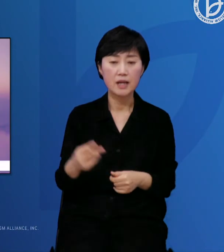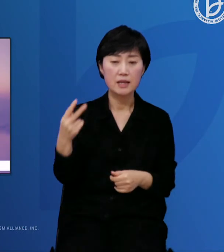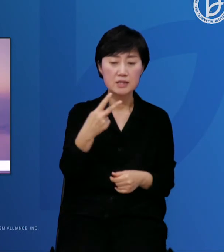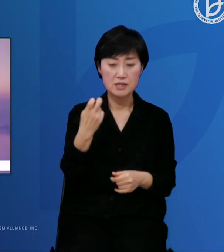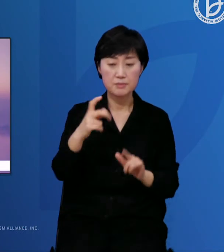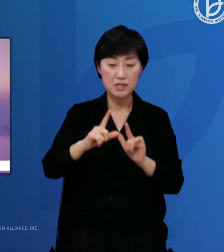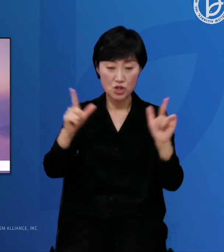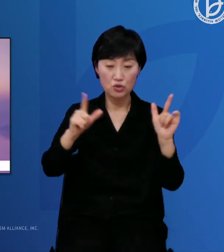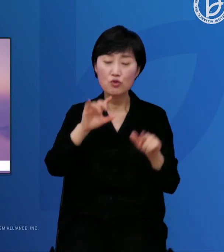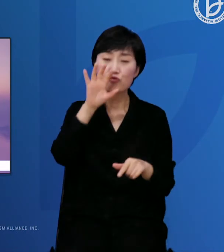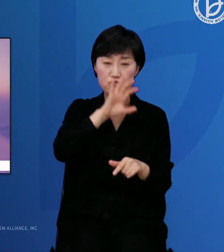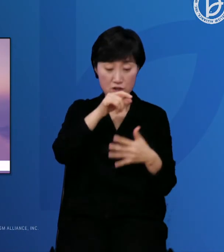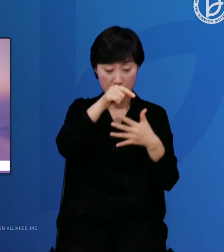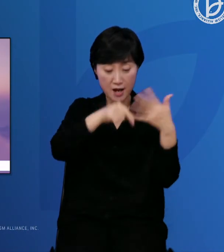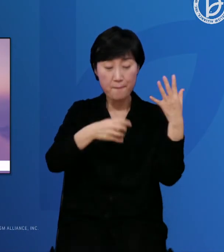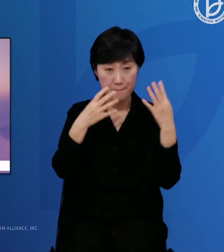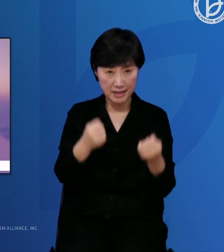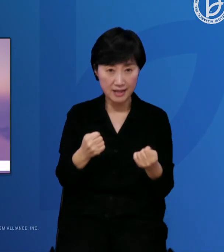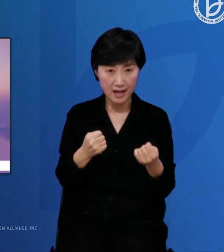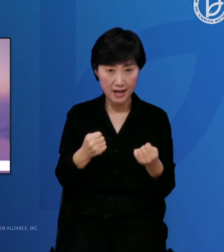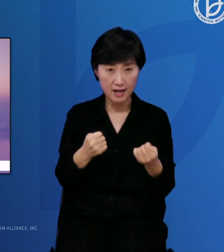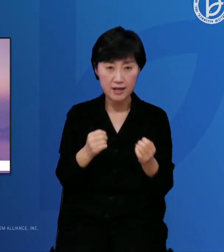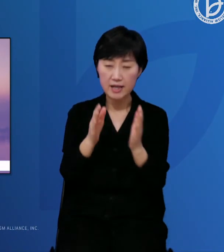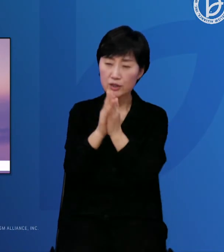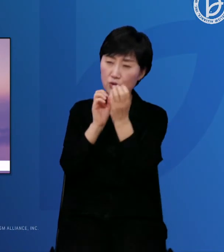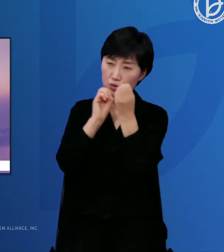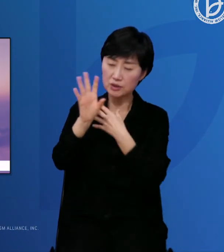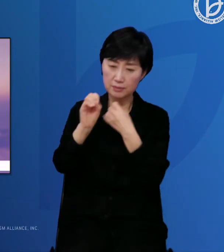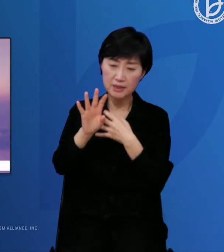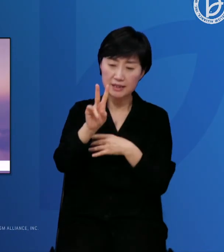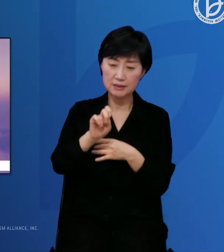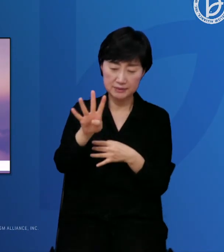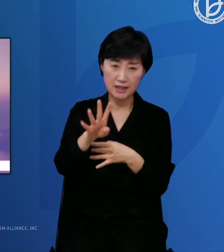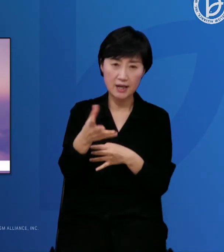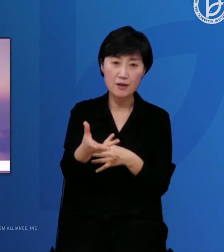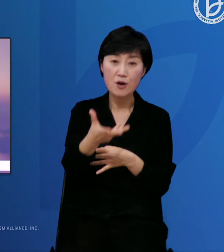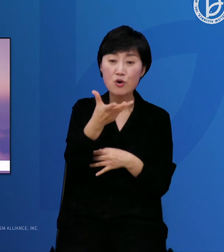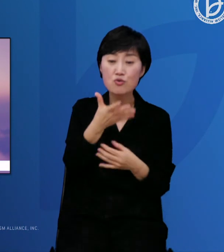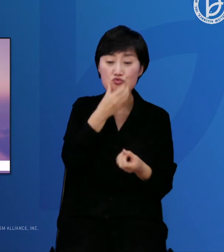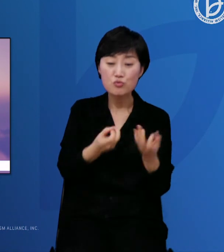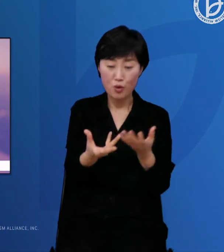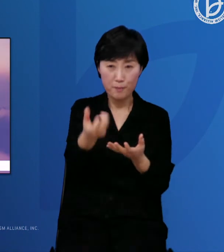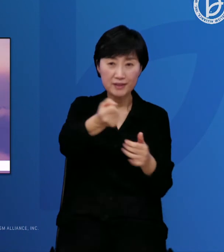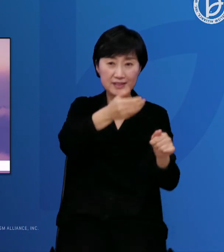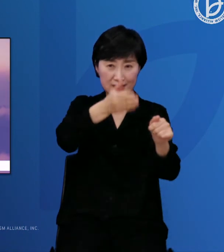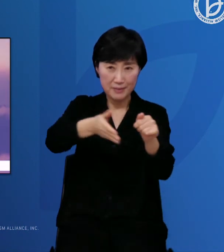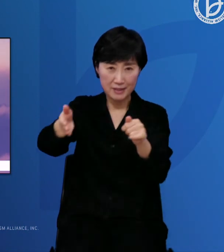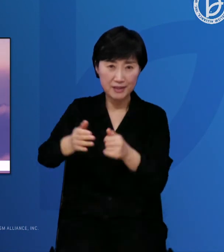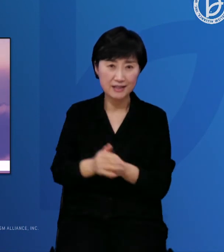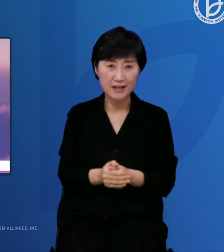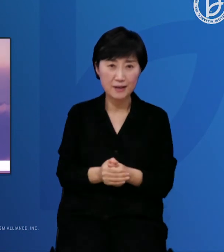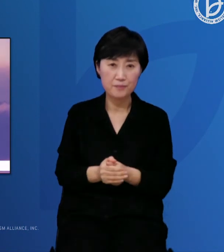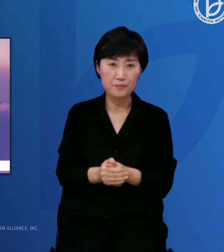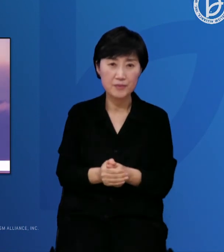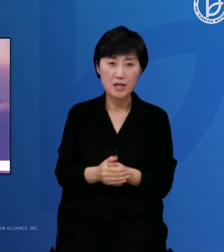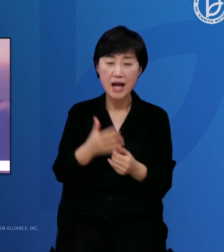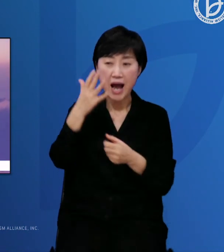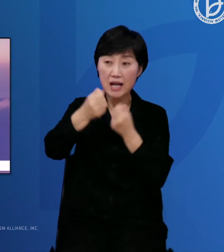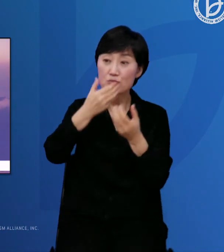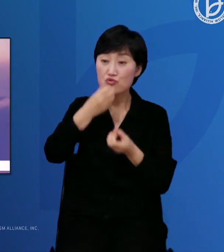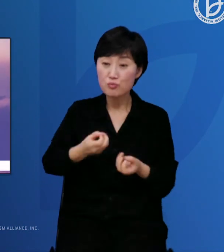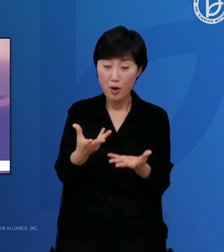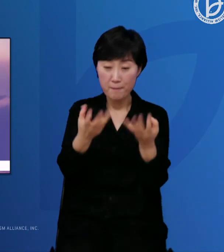2022년에도 훈련 속에서 제123 RUTC 응답 24의 축복을 누리시기 바랍니다. 새해에도 하나님의 축복